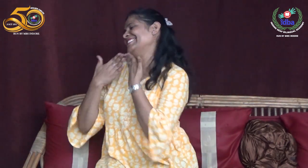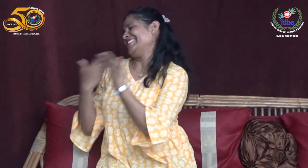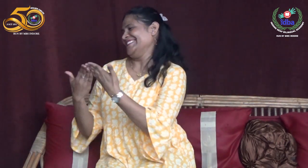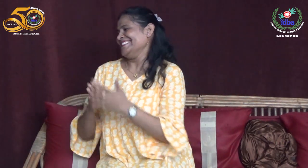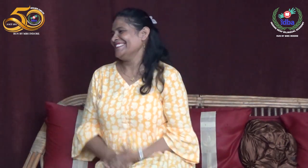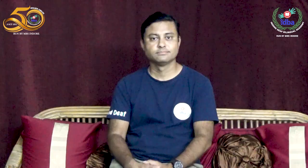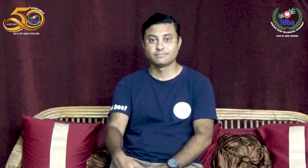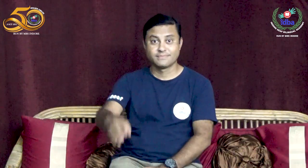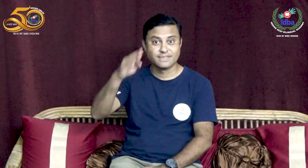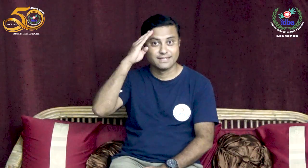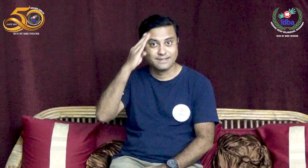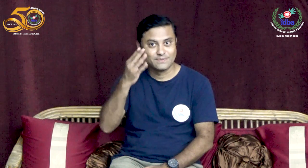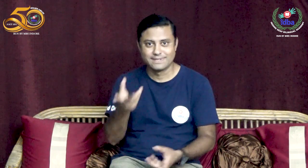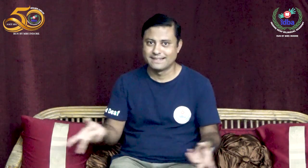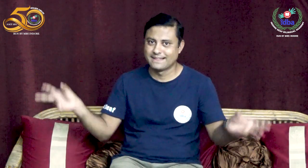आए। हेलो।